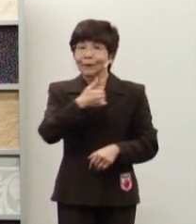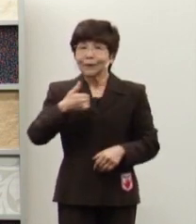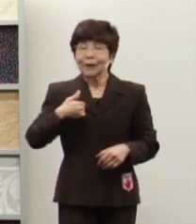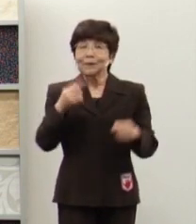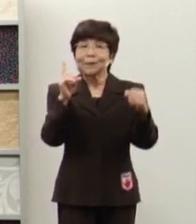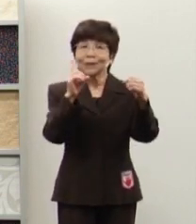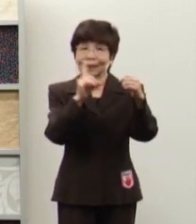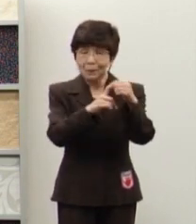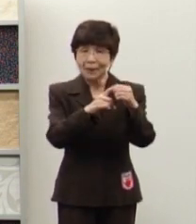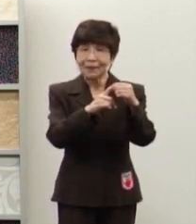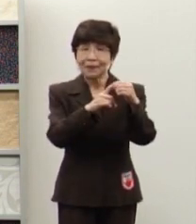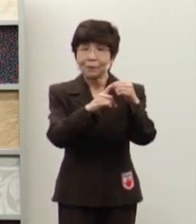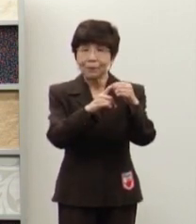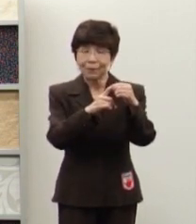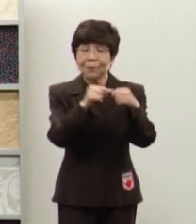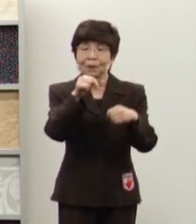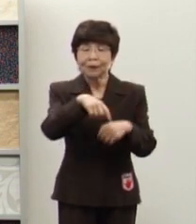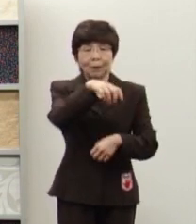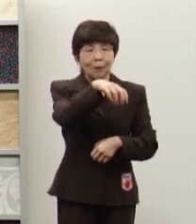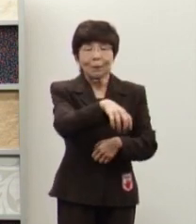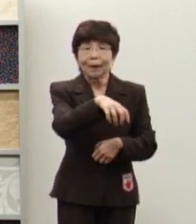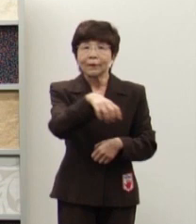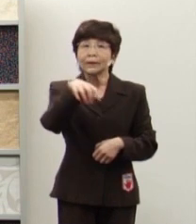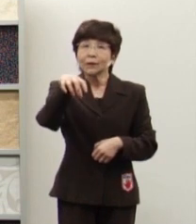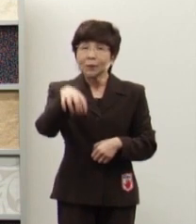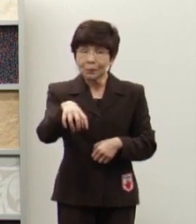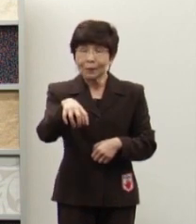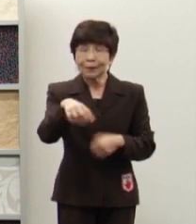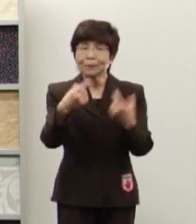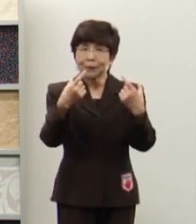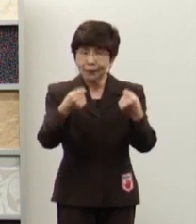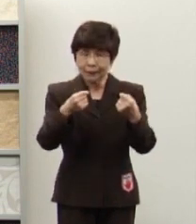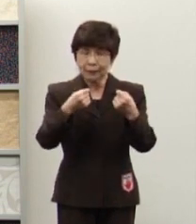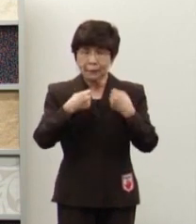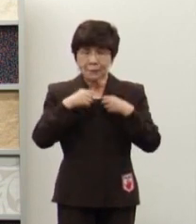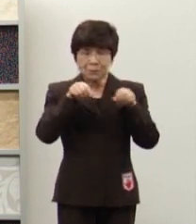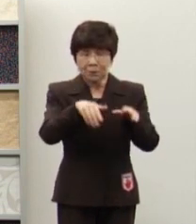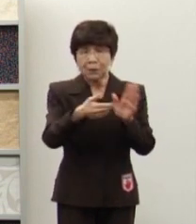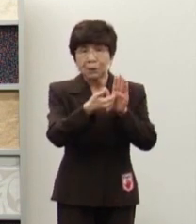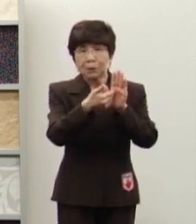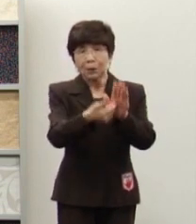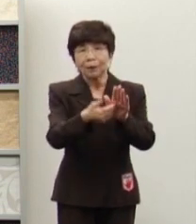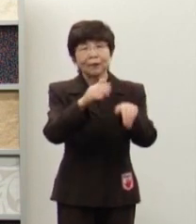も、引き続き、現場での感染防止対策にご尽力を賜